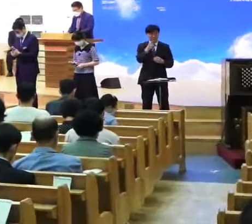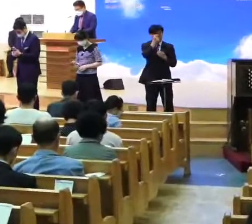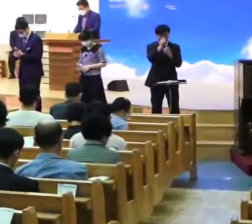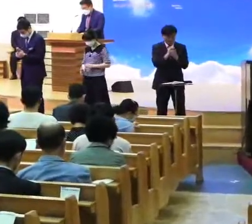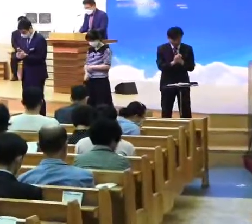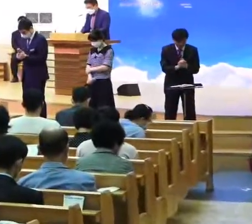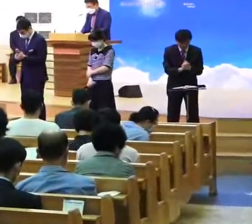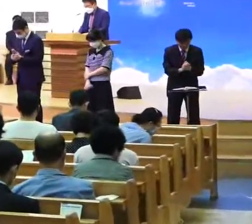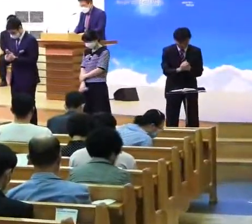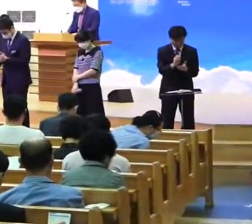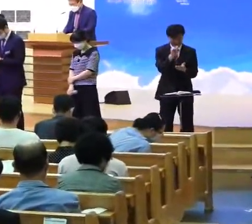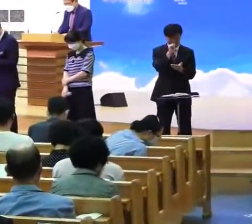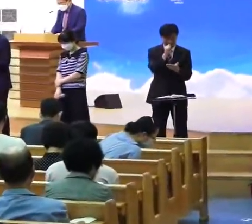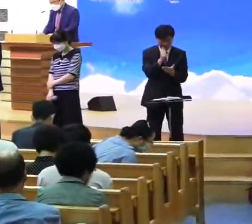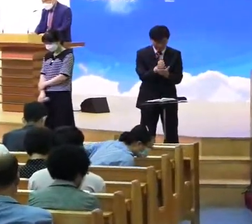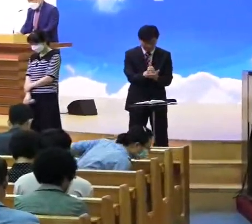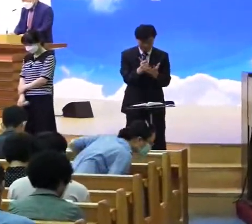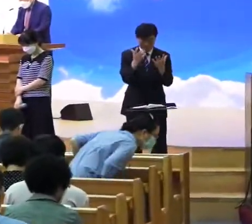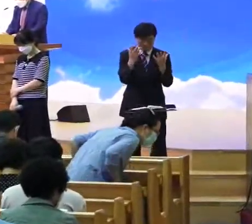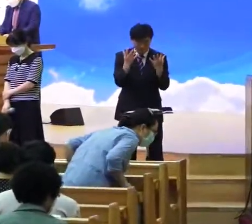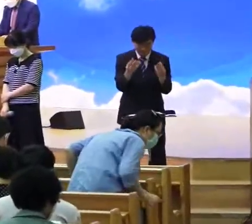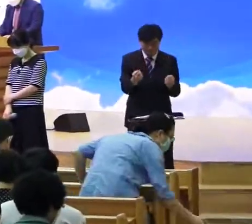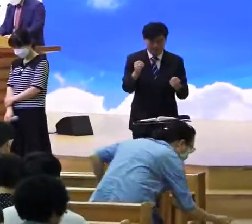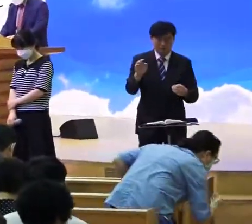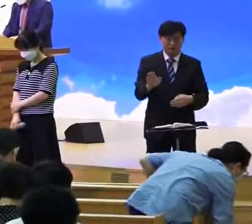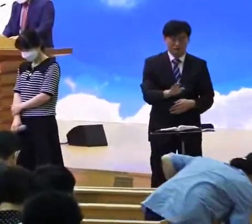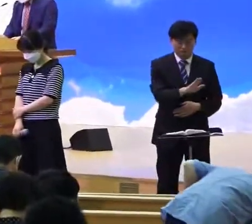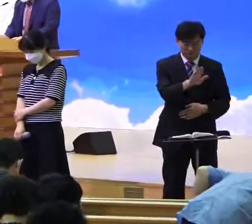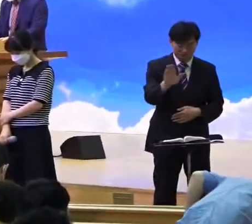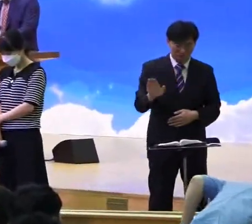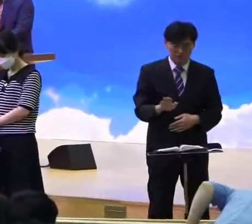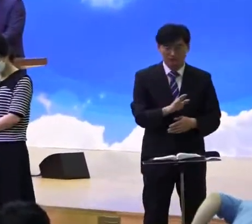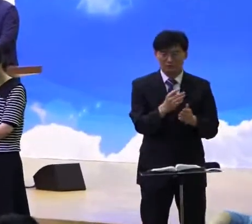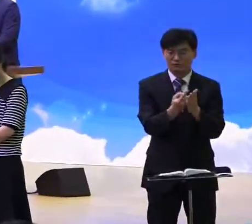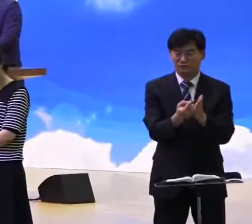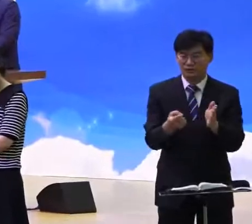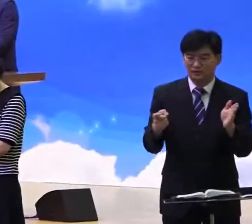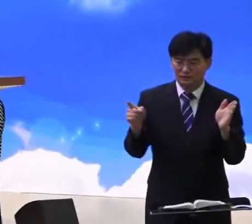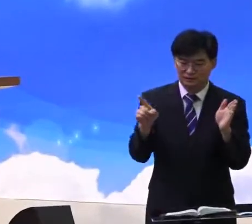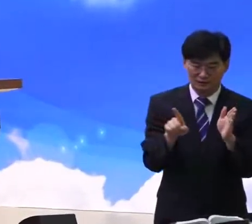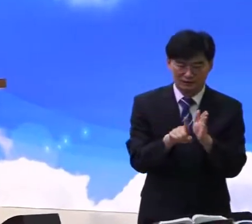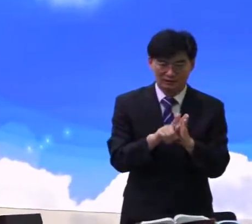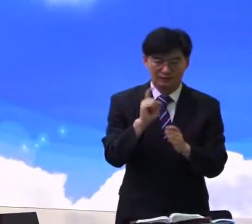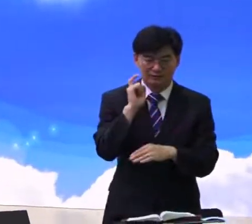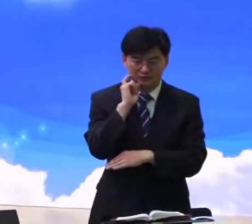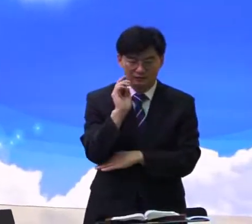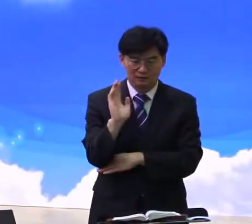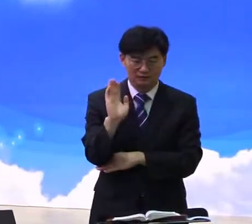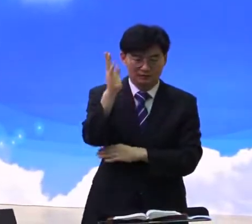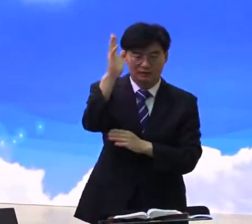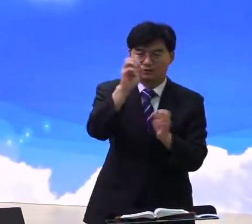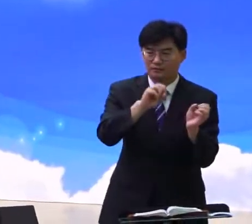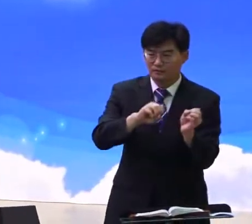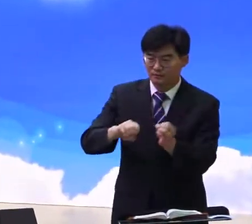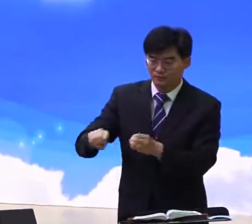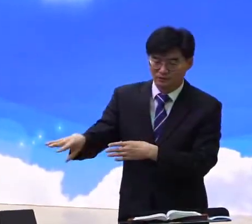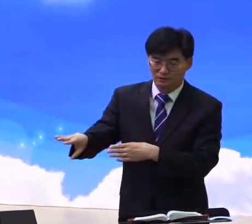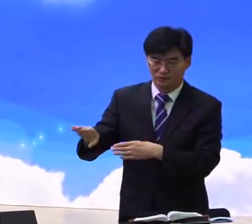하늘 보좌와 영광을 부리시고 가장 낮은 곳으로 오셔서 온갖 멸시와 조롱을